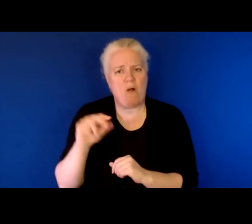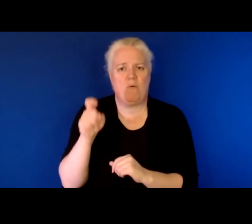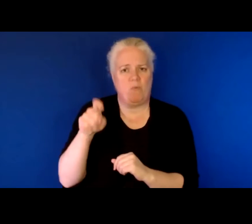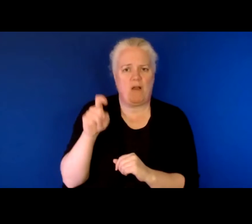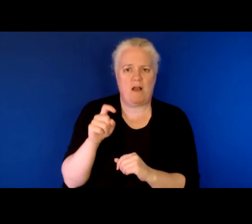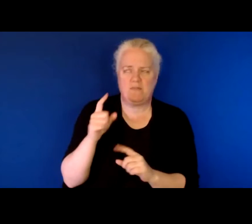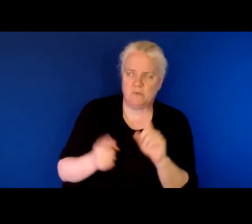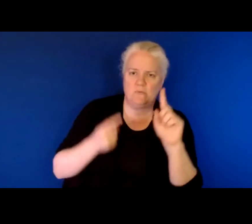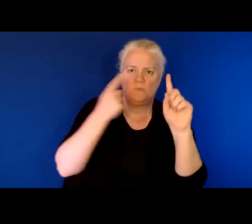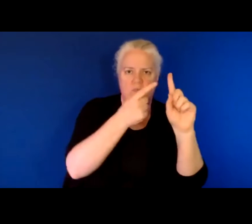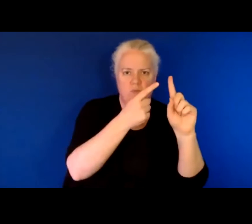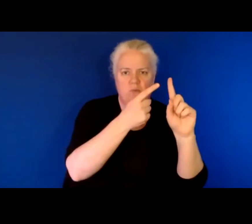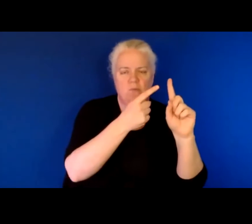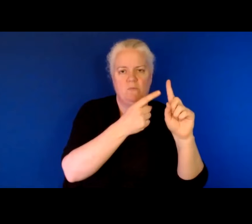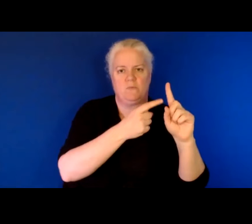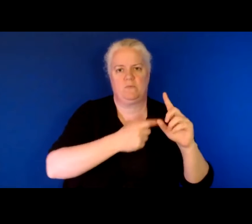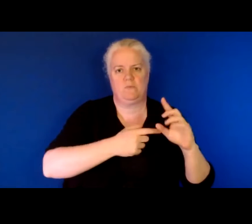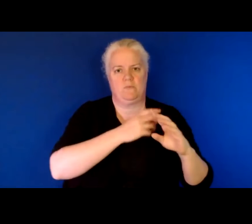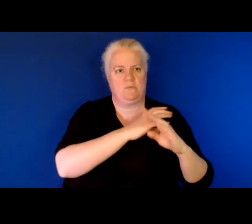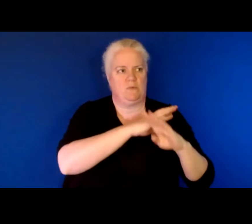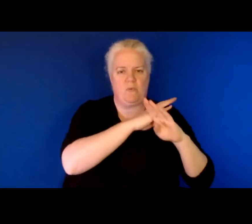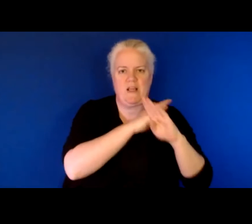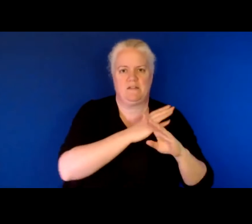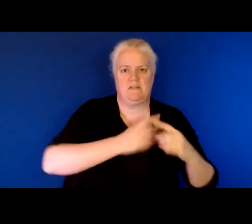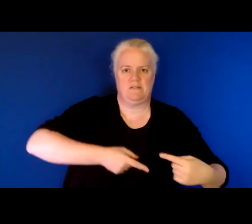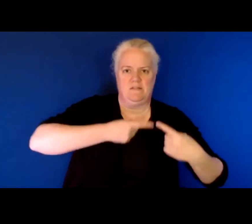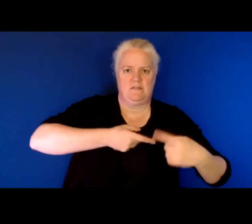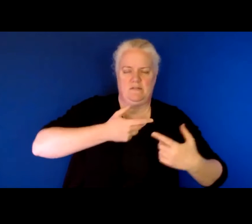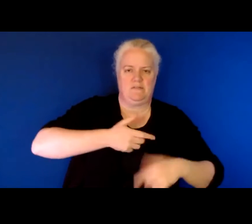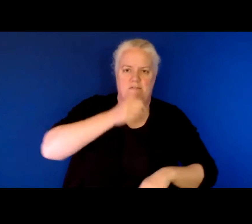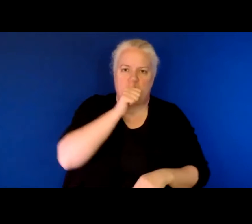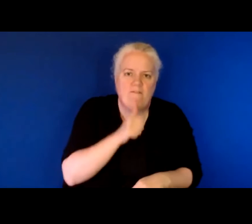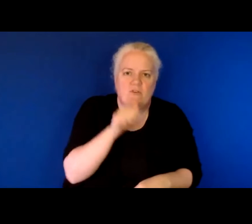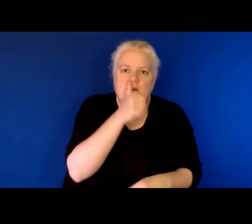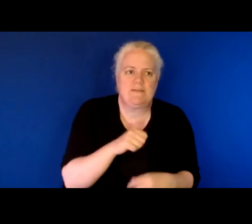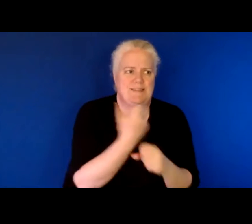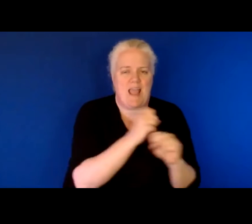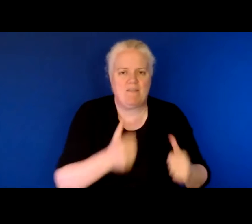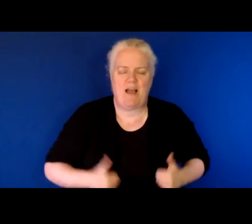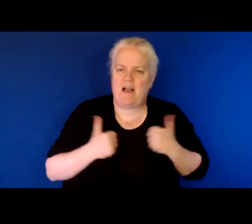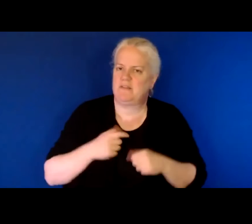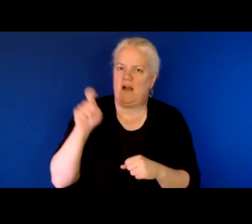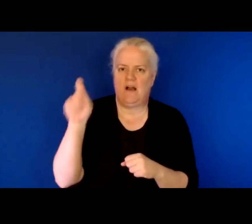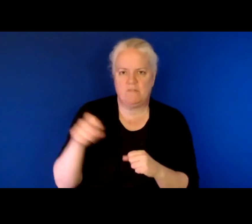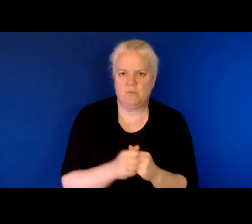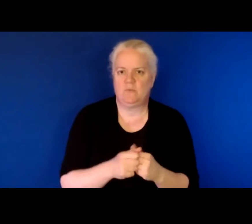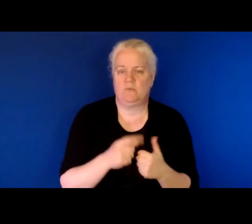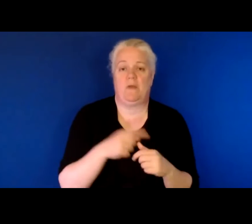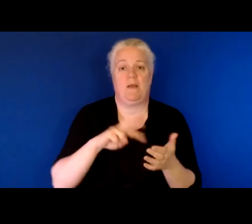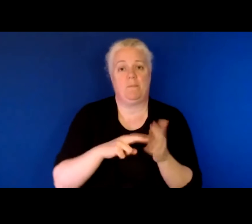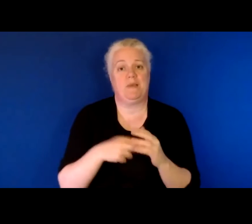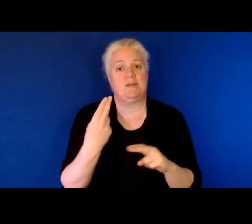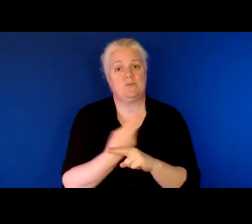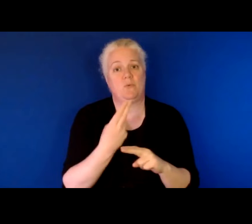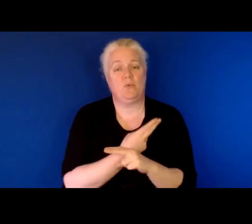这是我们跟病毒共存的一个手段，也不是但是要注意，这